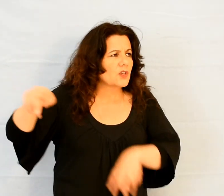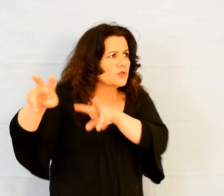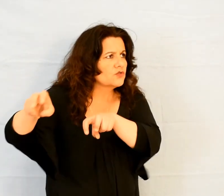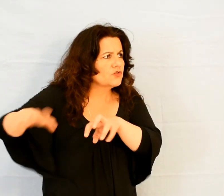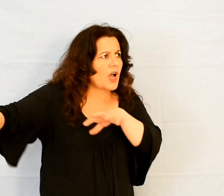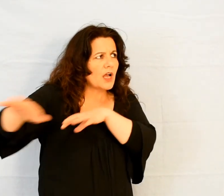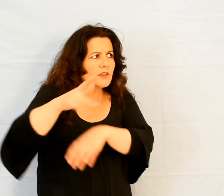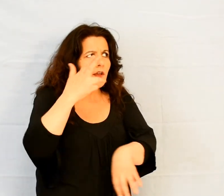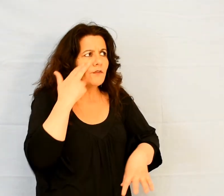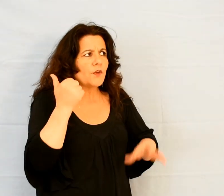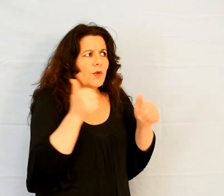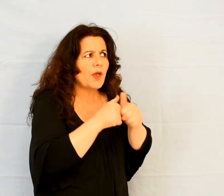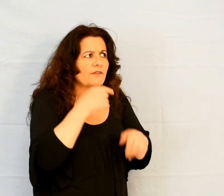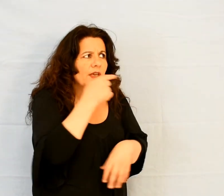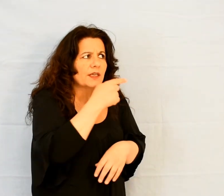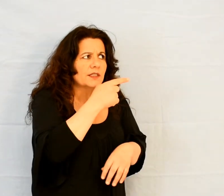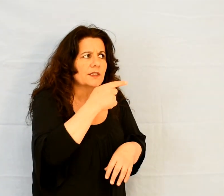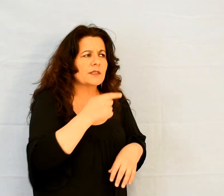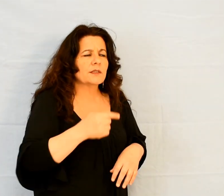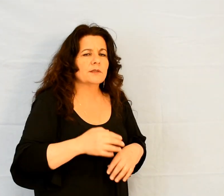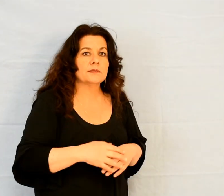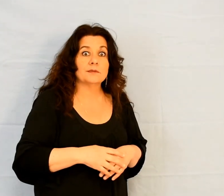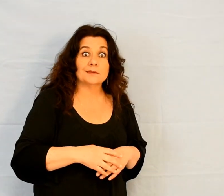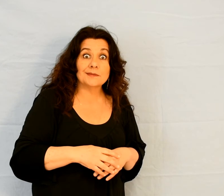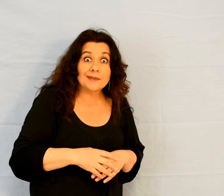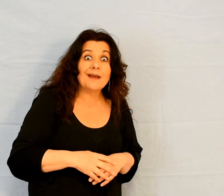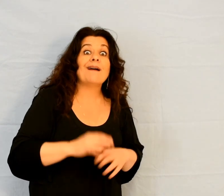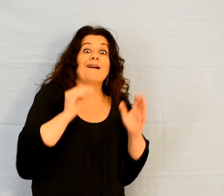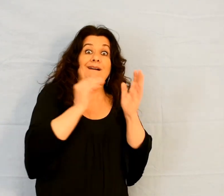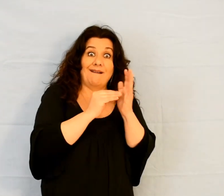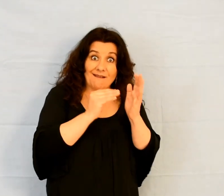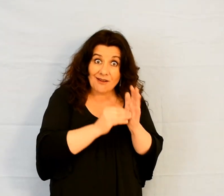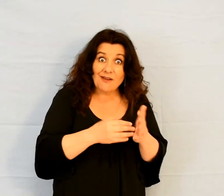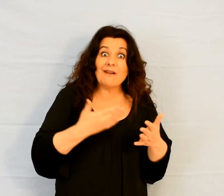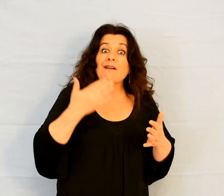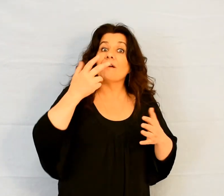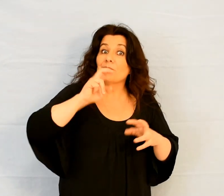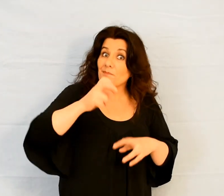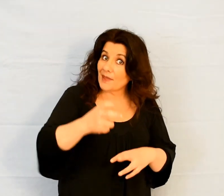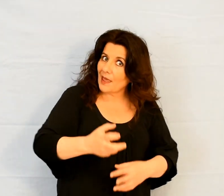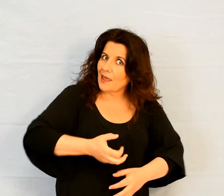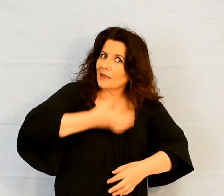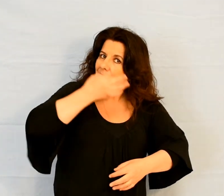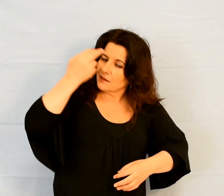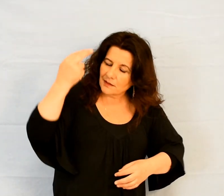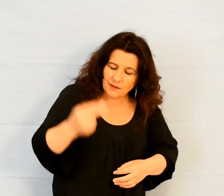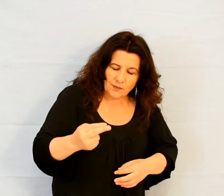Encore une fois, Pierre le nia, et aussitôt le coq chanta.